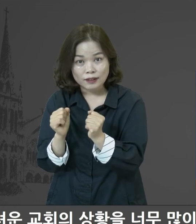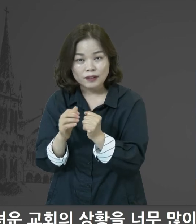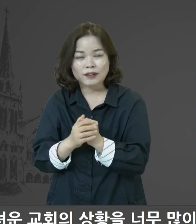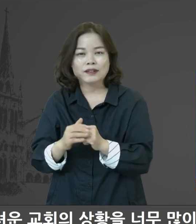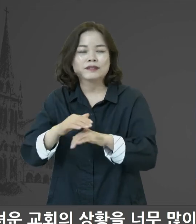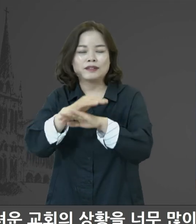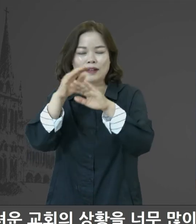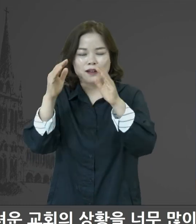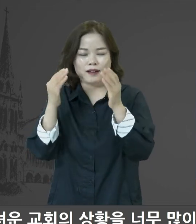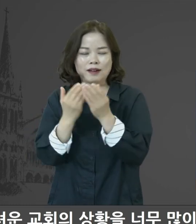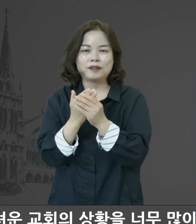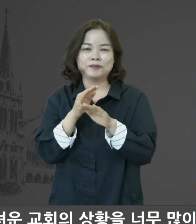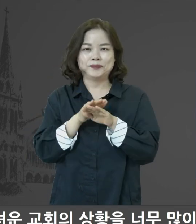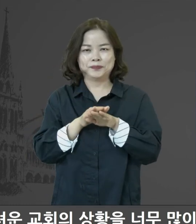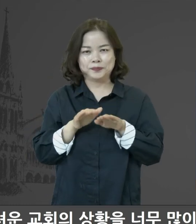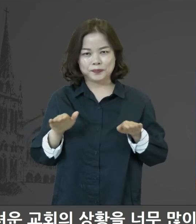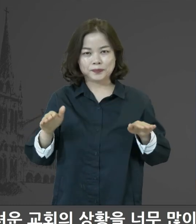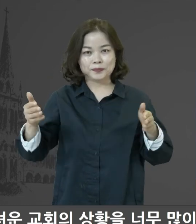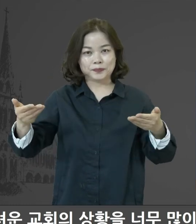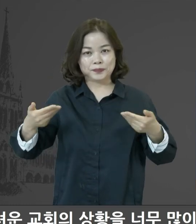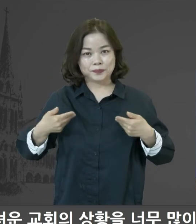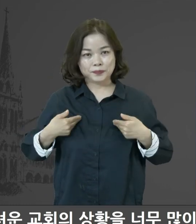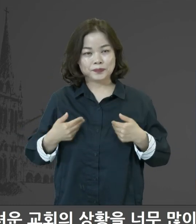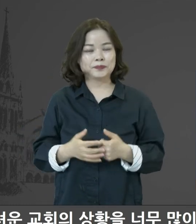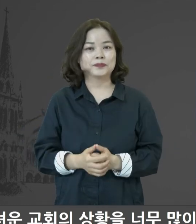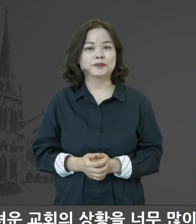다 풀어가셨다는 겁니다.